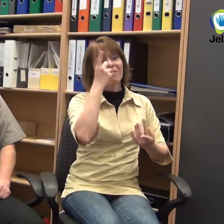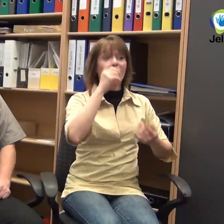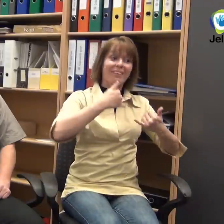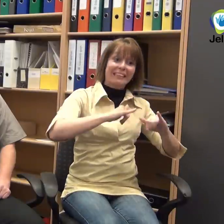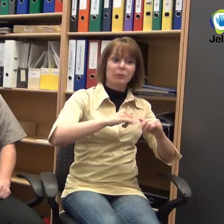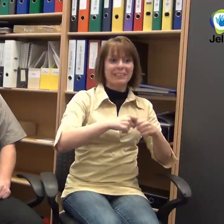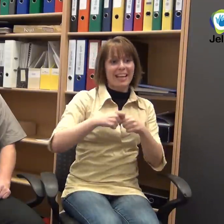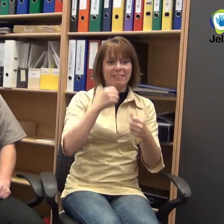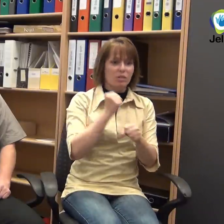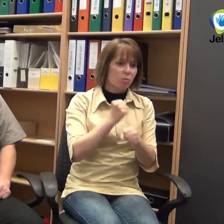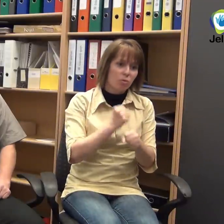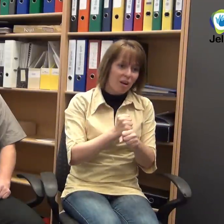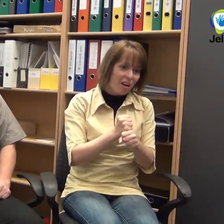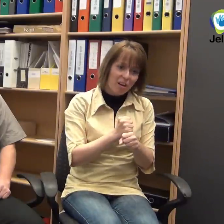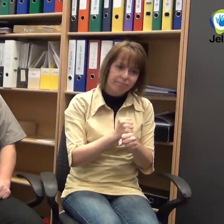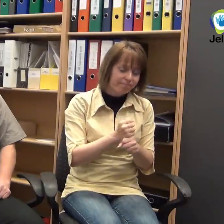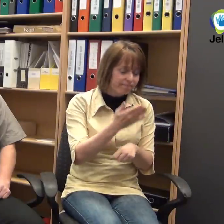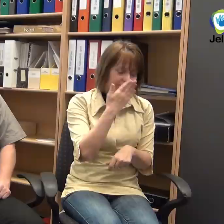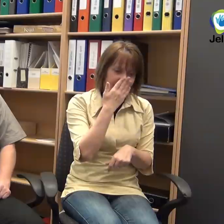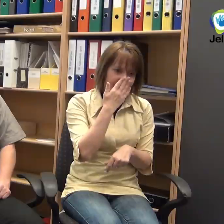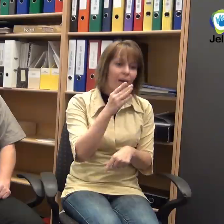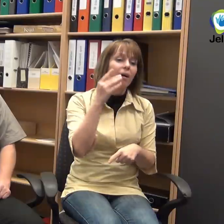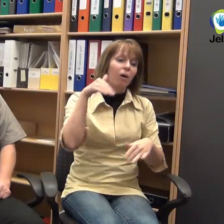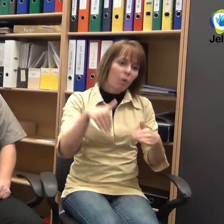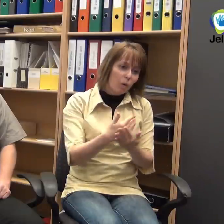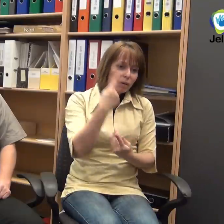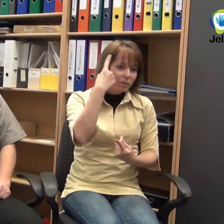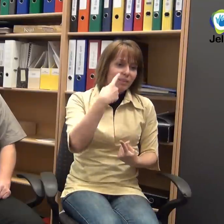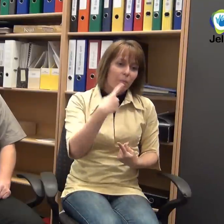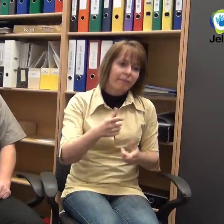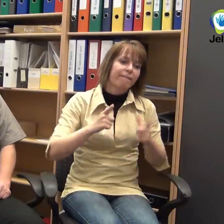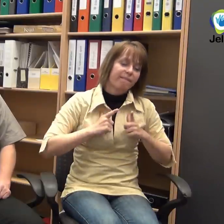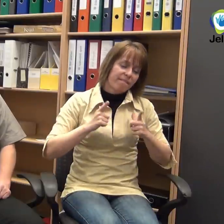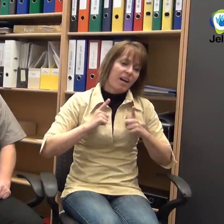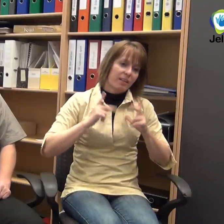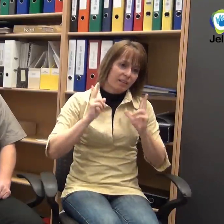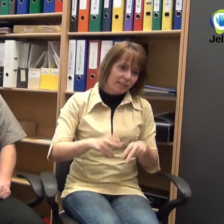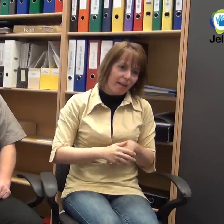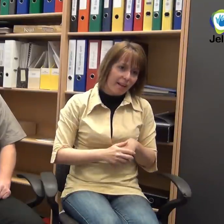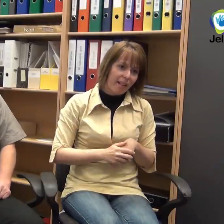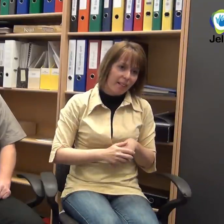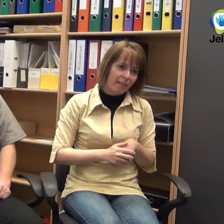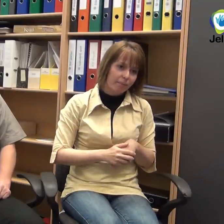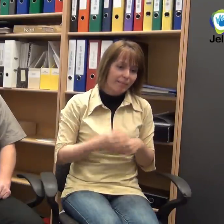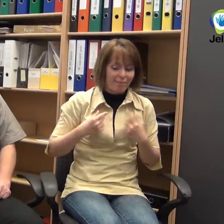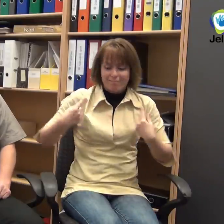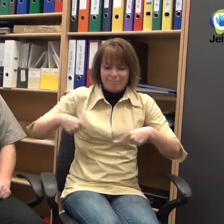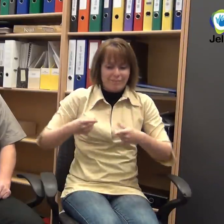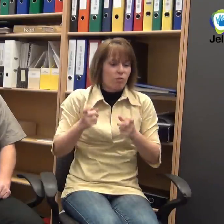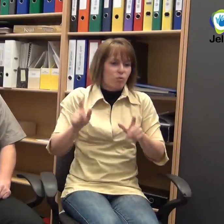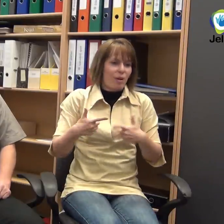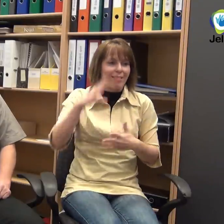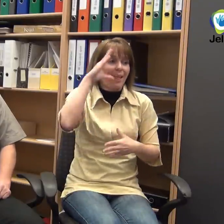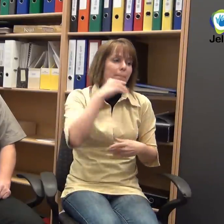munka. Sajnálatosan azt tudtam mondani, hogy ismét várnunk kell tőlünk független